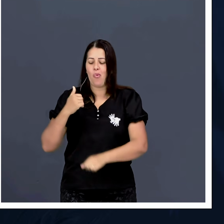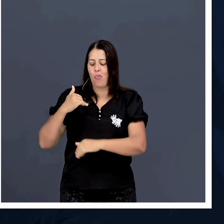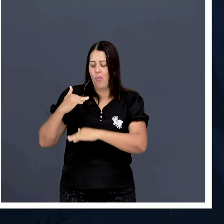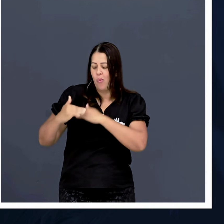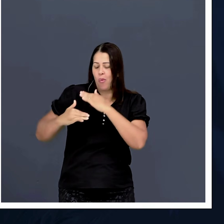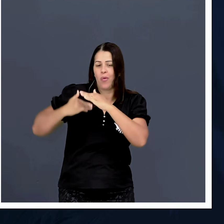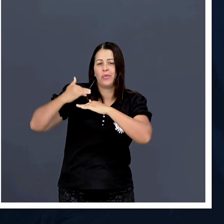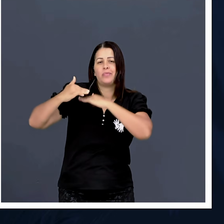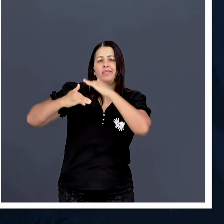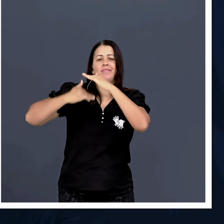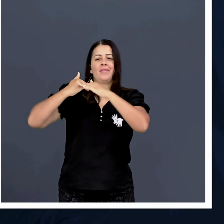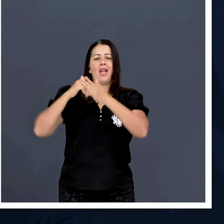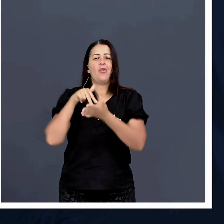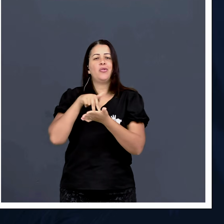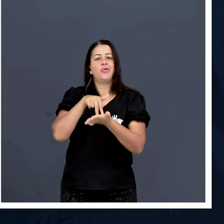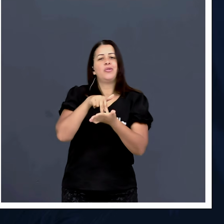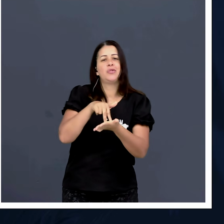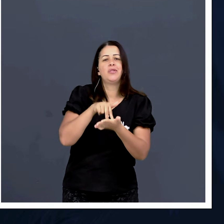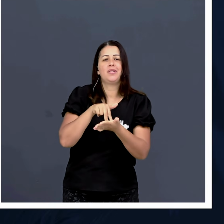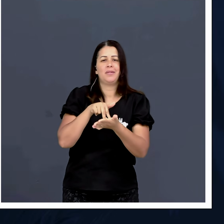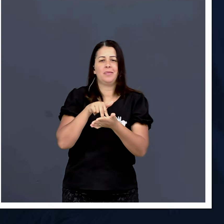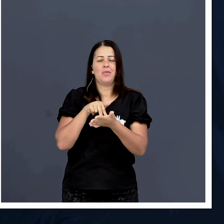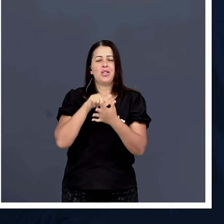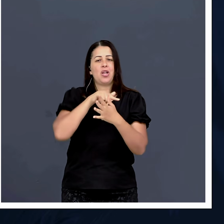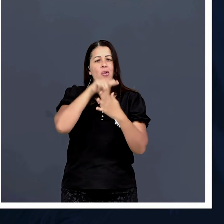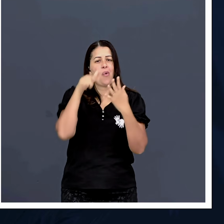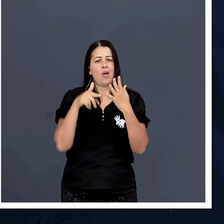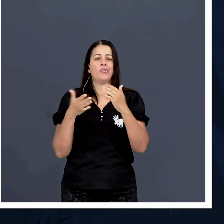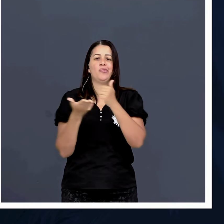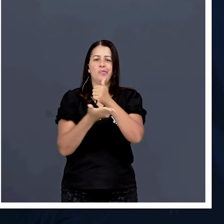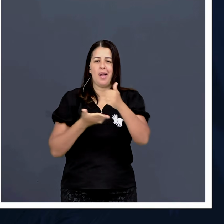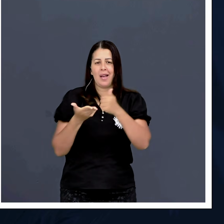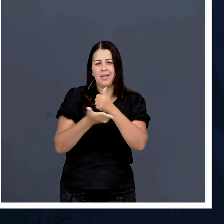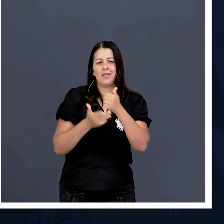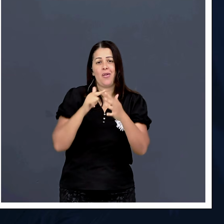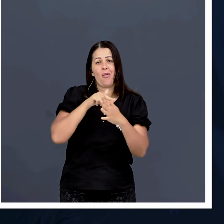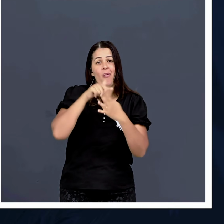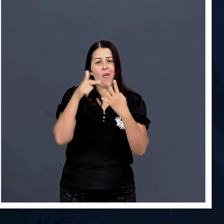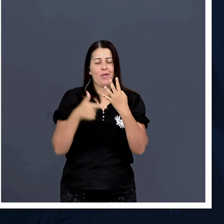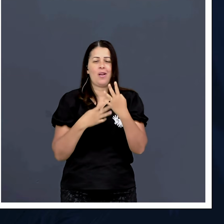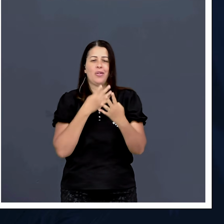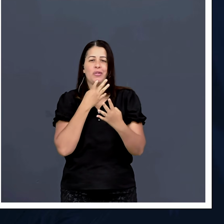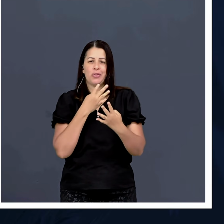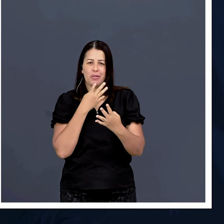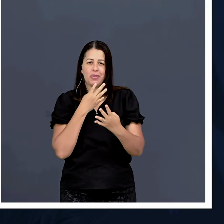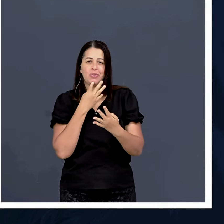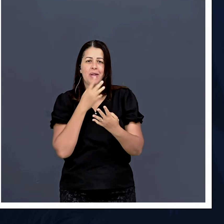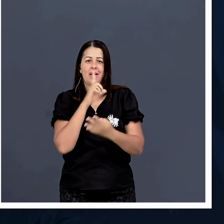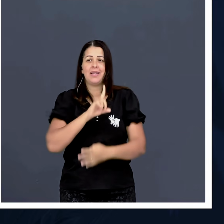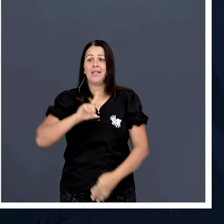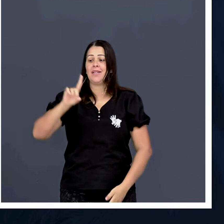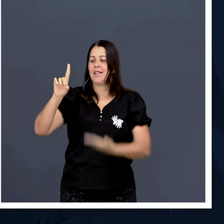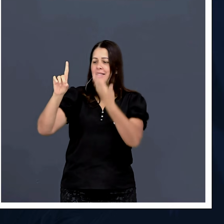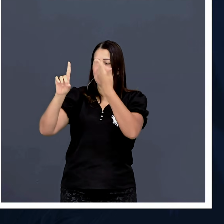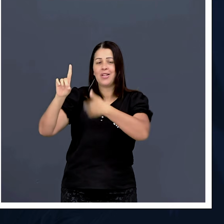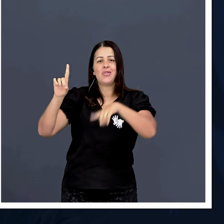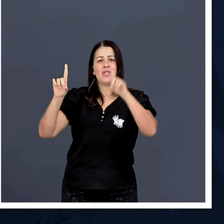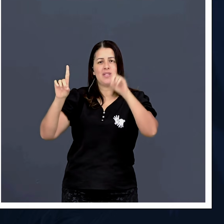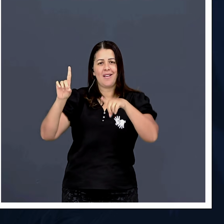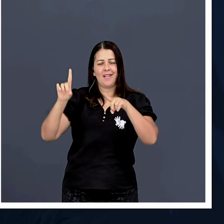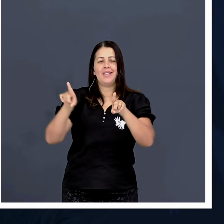e edificada, sustentada por esses 4 pilares. É os pilares que nós conhecemos quem Deus é,